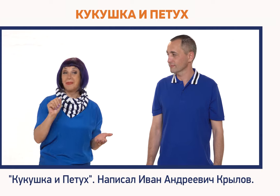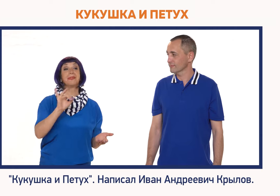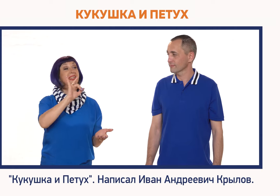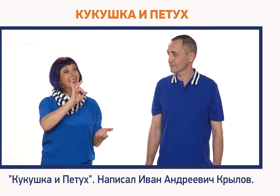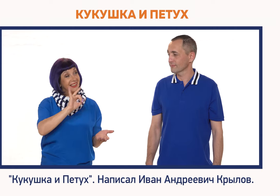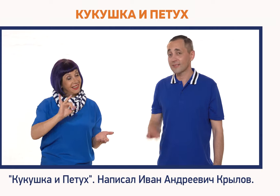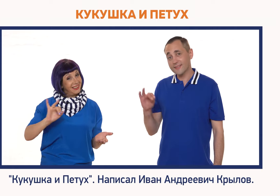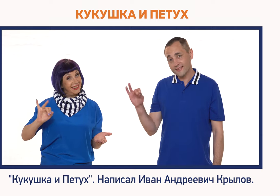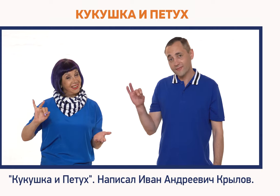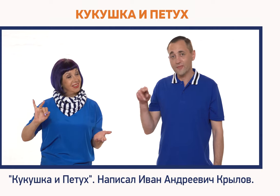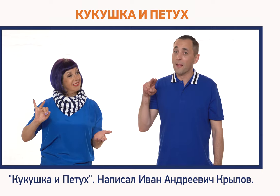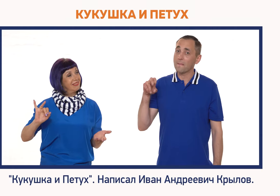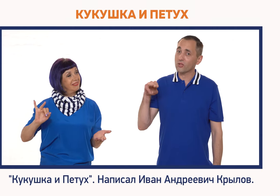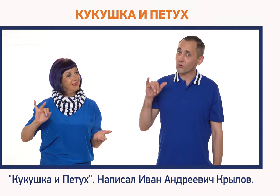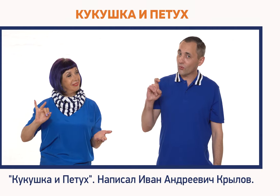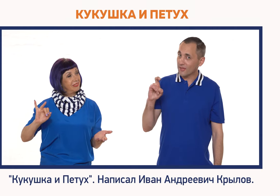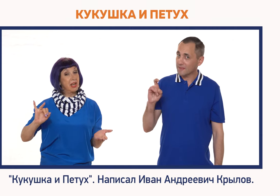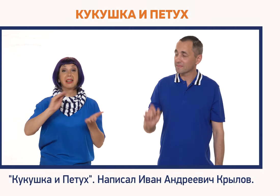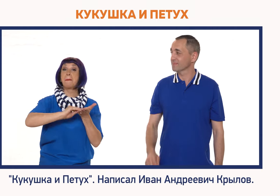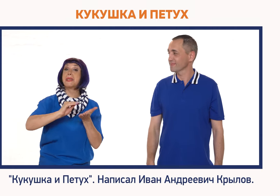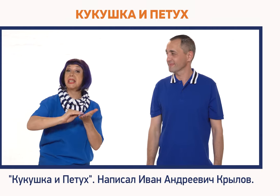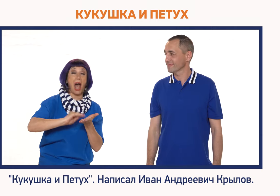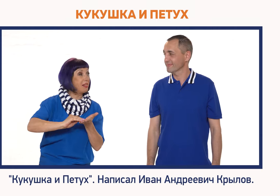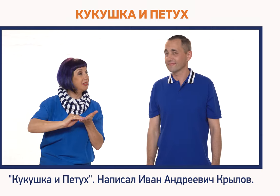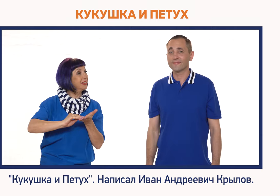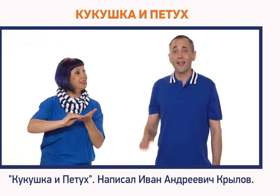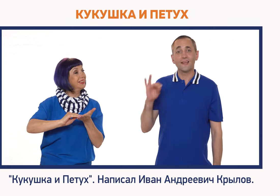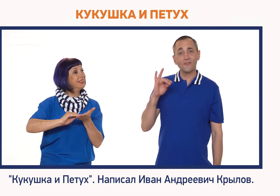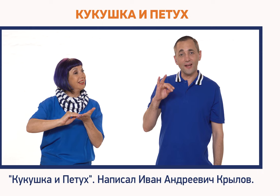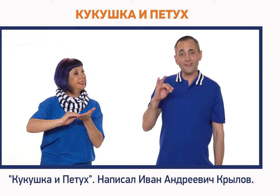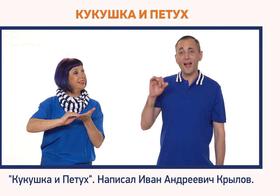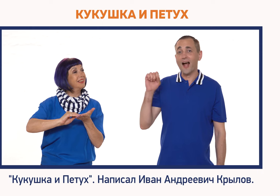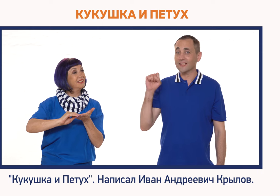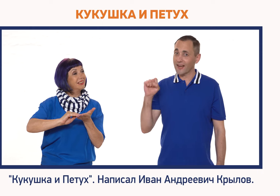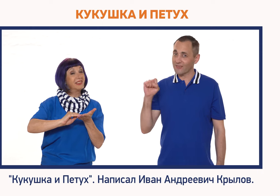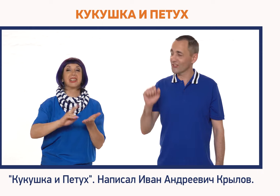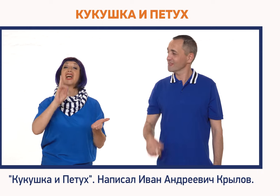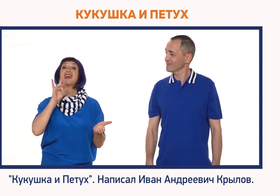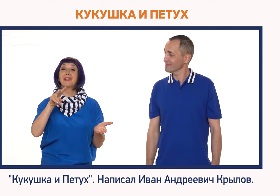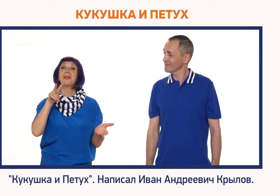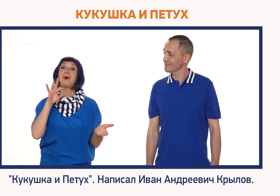Кукушка и петух. Написал Иван Андреевич